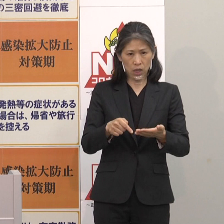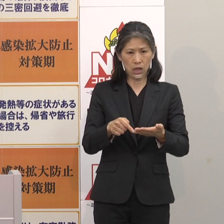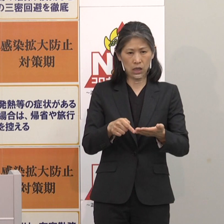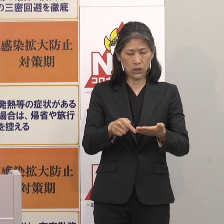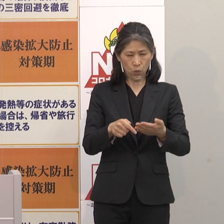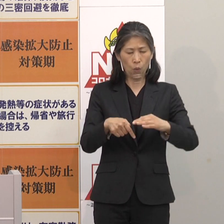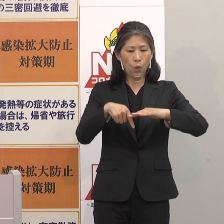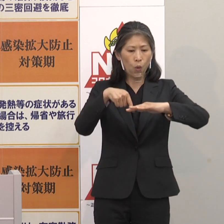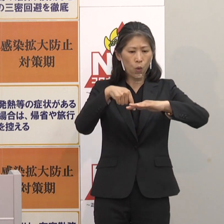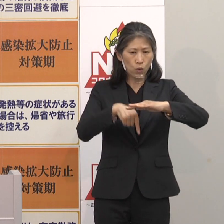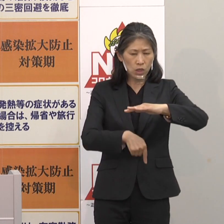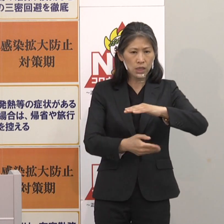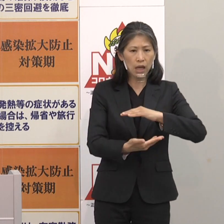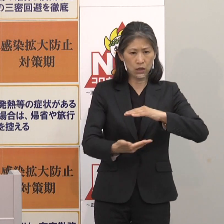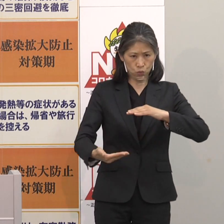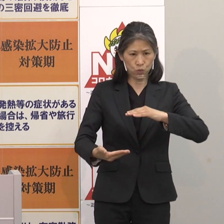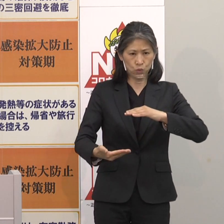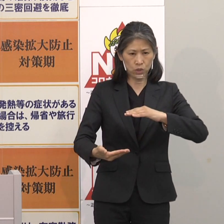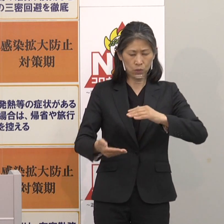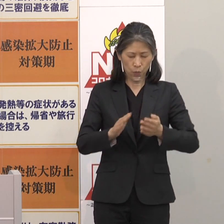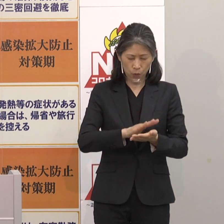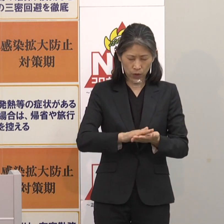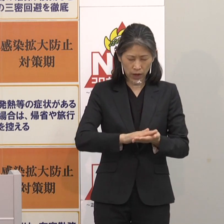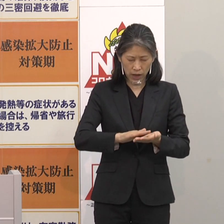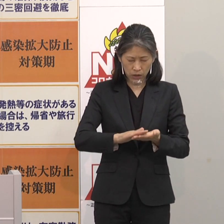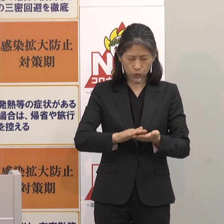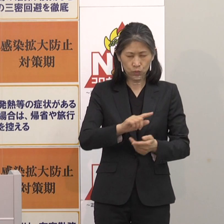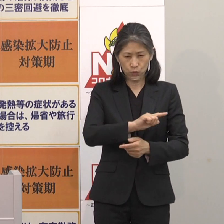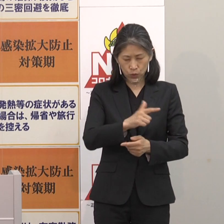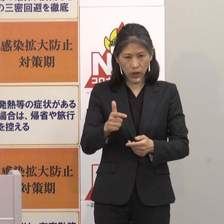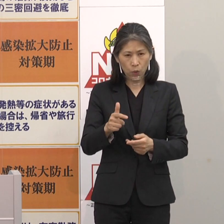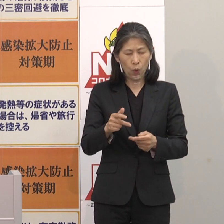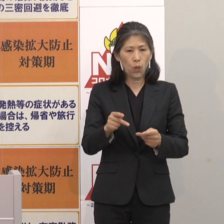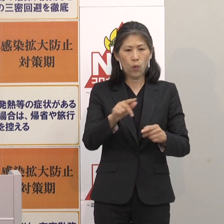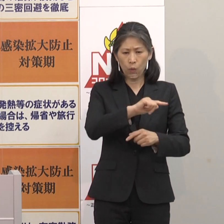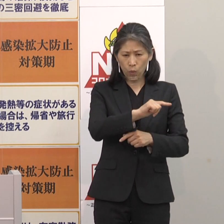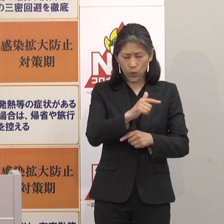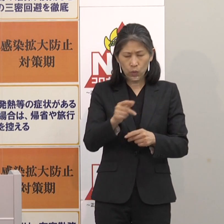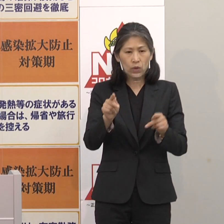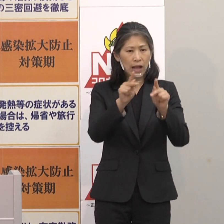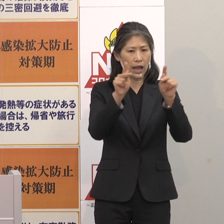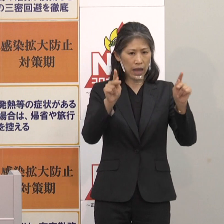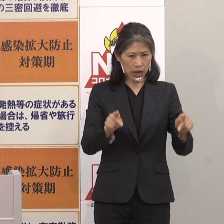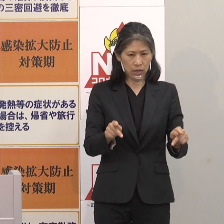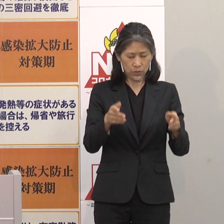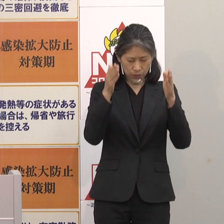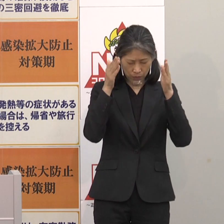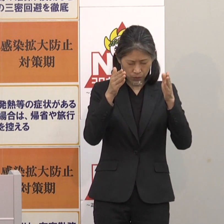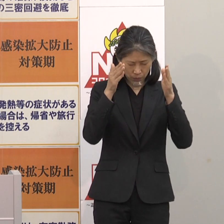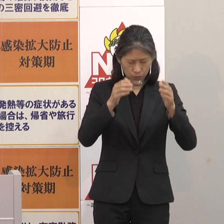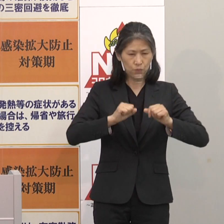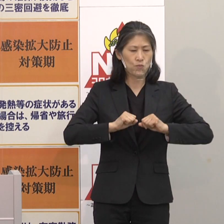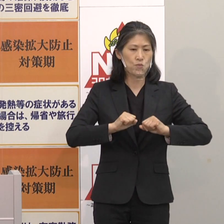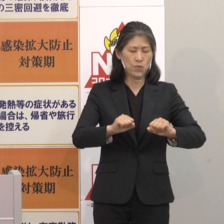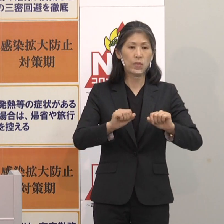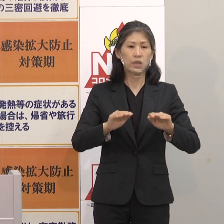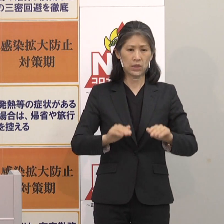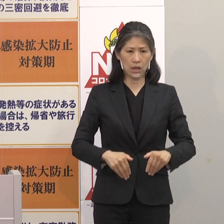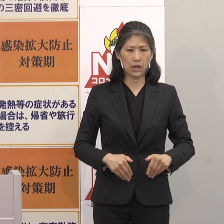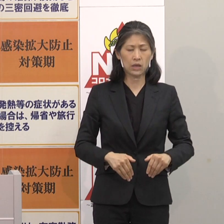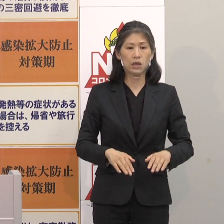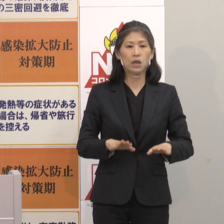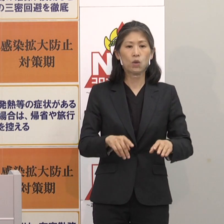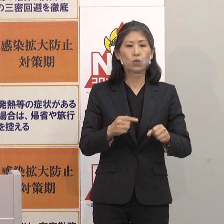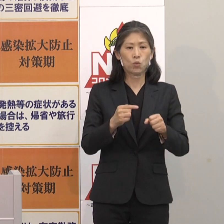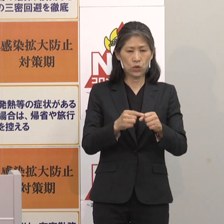地下水の排水基準の達成などさまざまな課題に対して全力で取り組んでまいりました。本年3月には